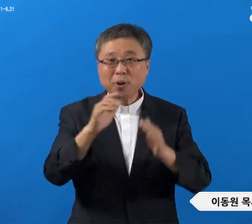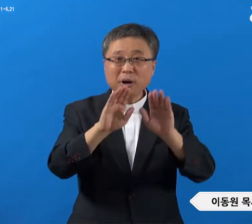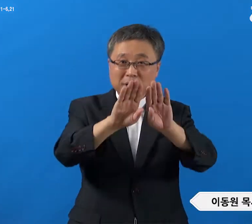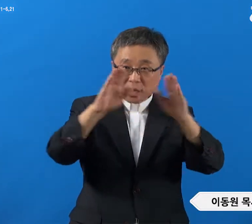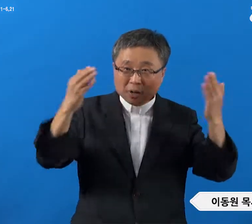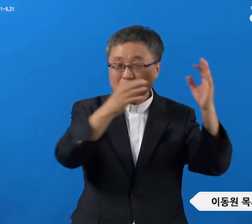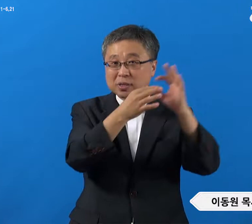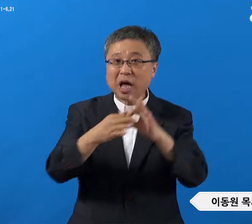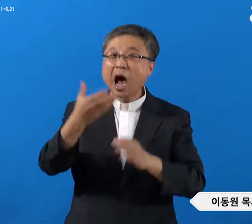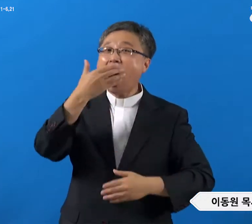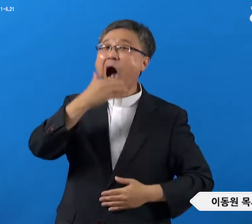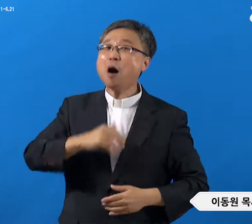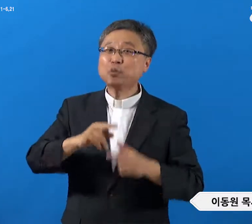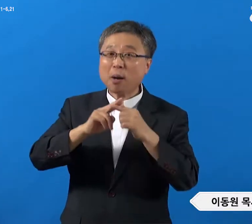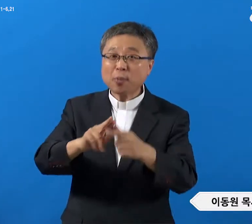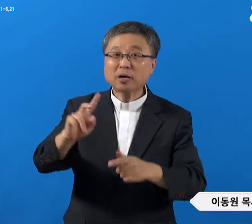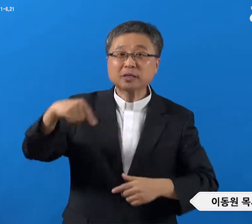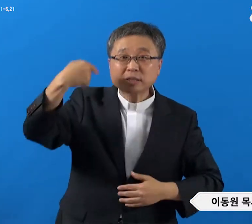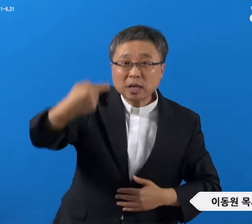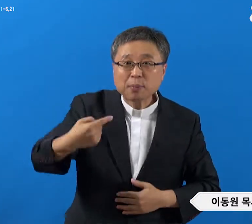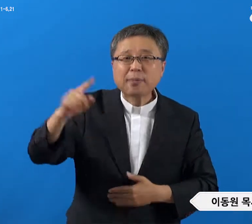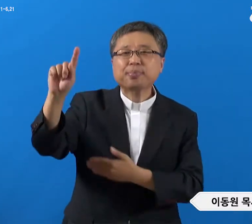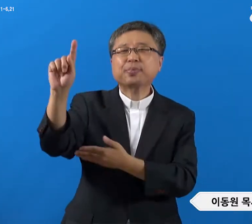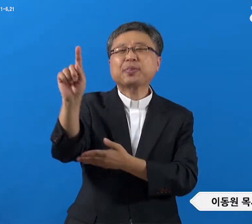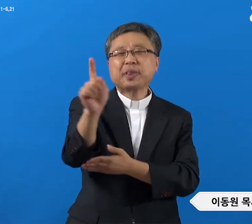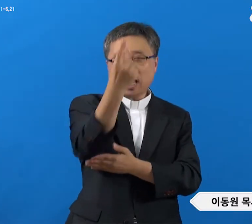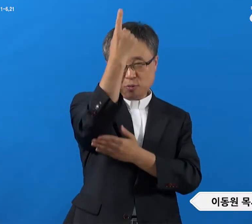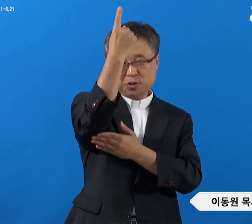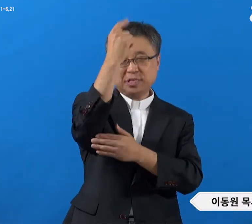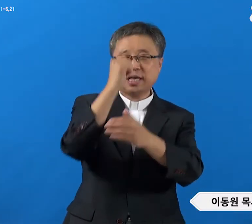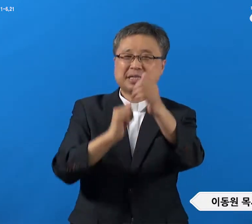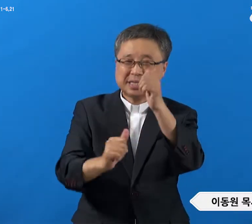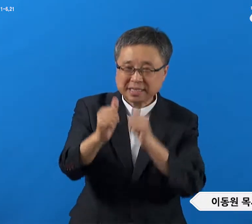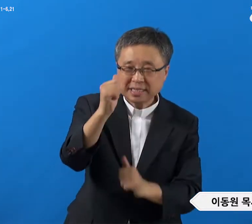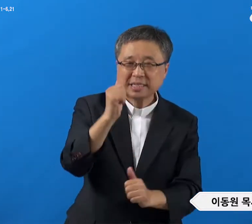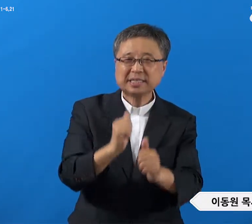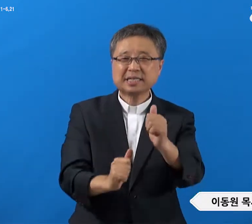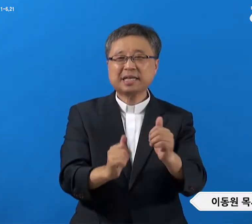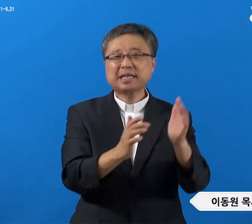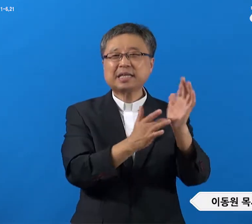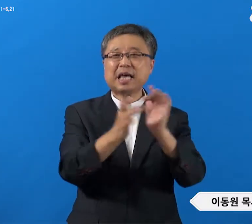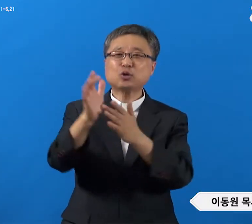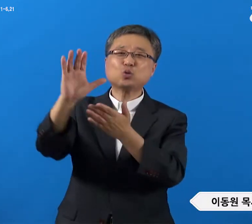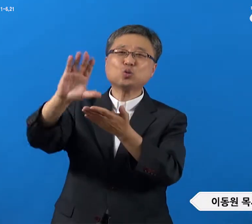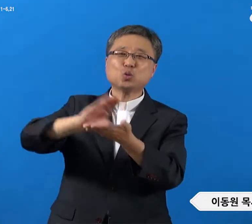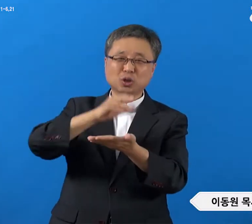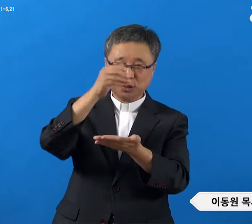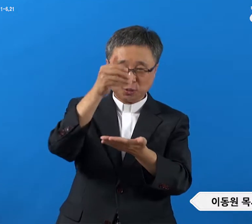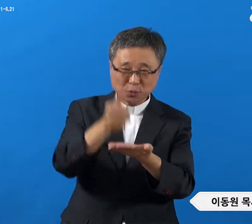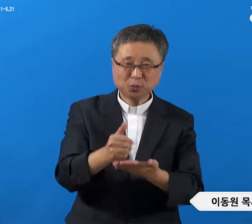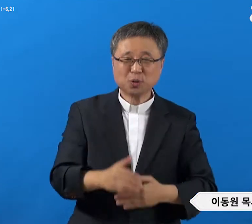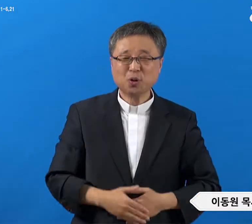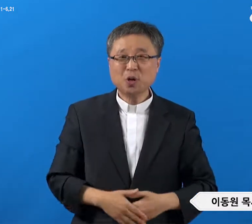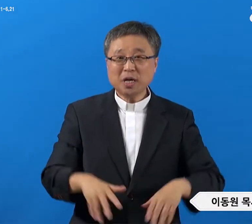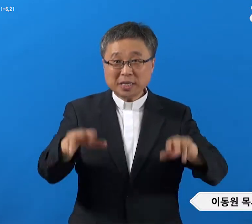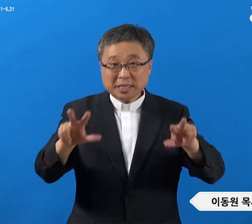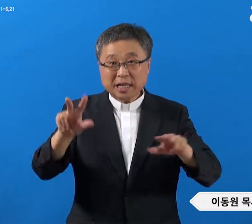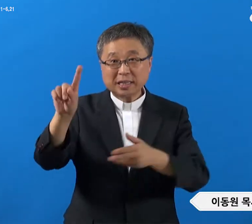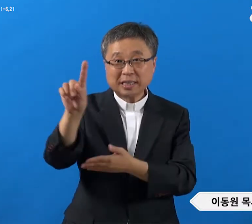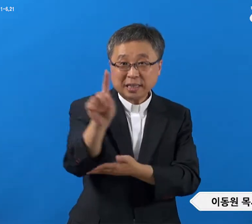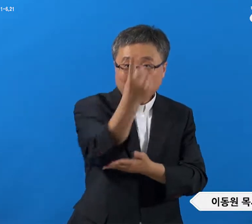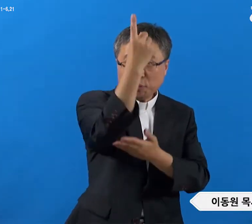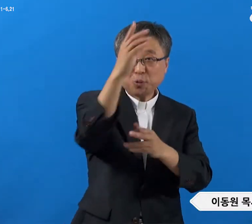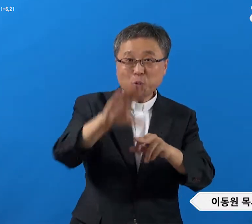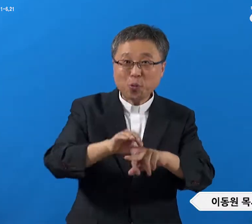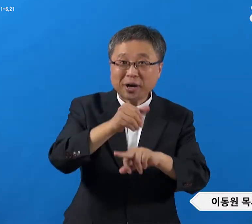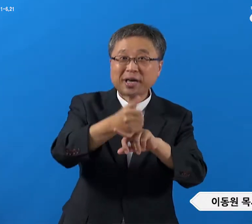말합니다. 아브라함과 그 다음에 뭐예요? 다윗의 자손 예수 그리스도. 자, 바로 다윗 왕의